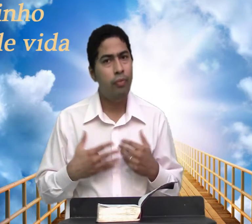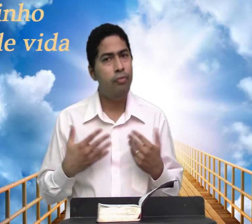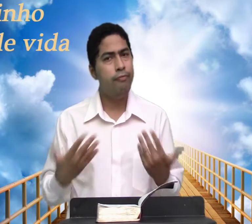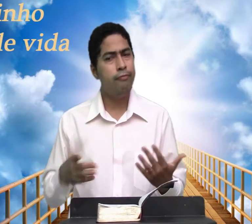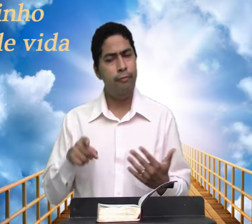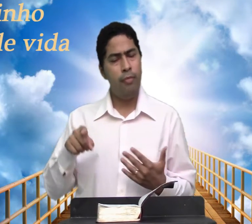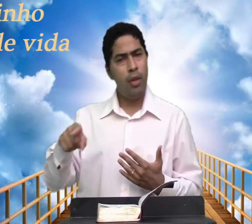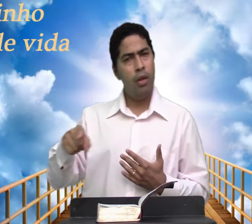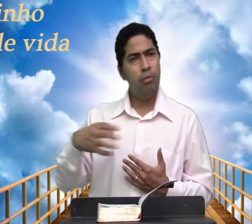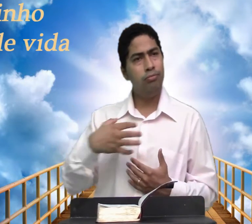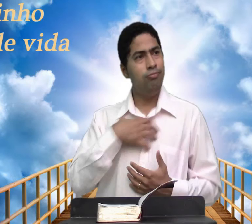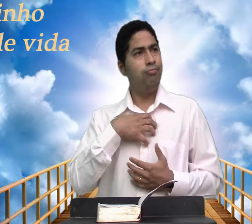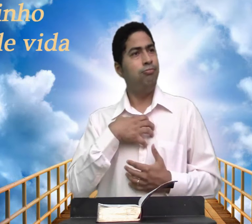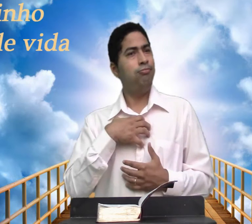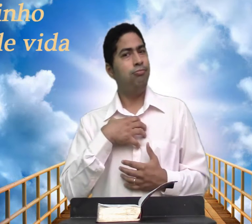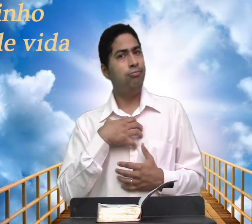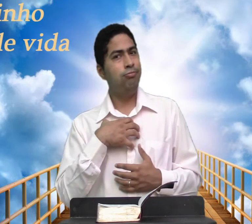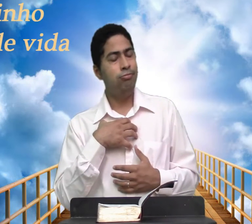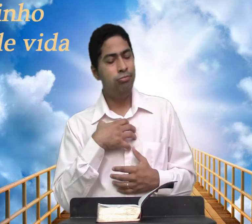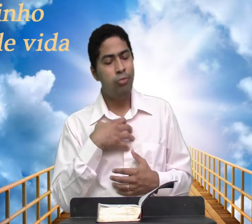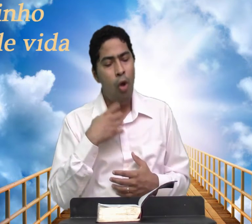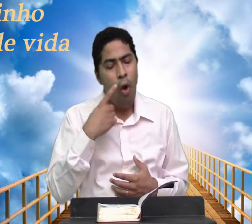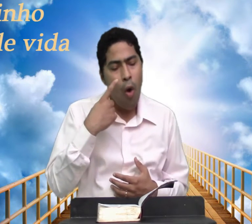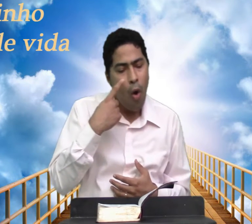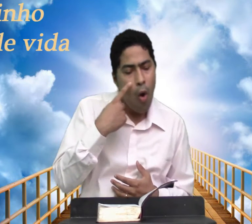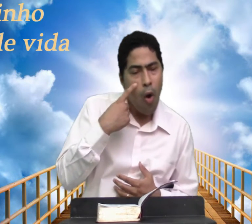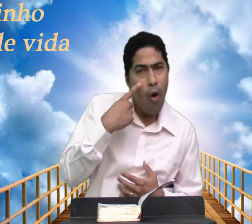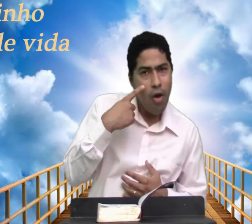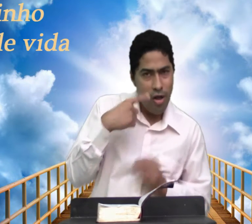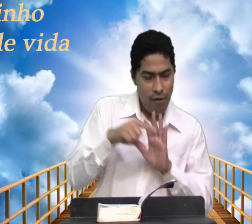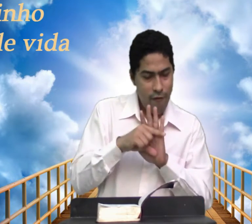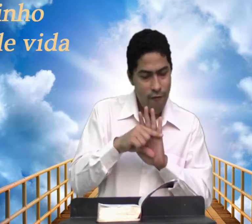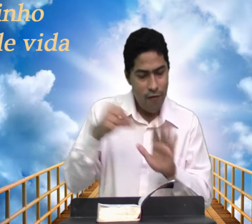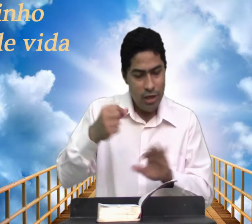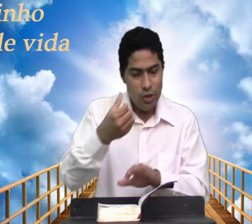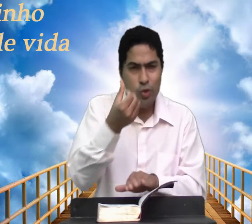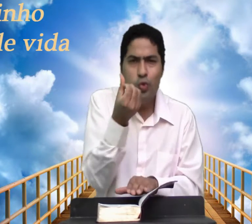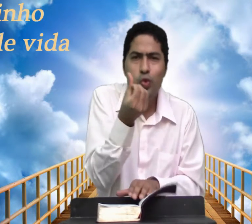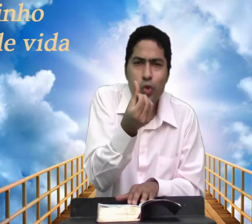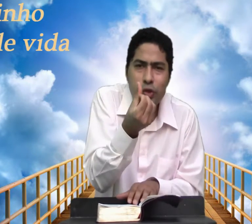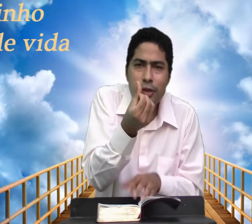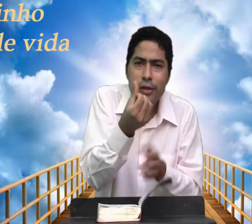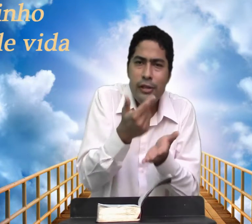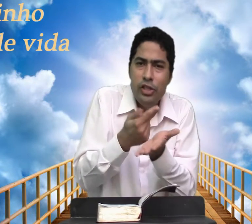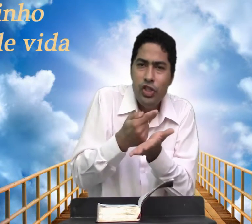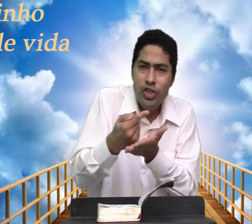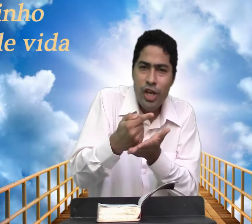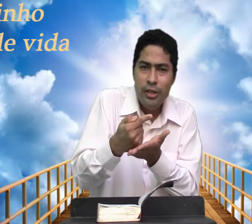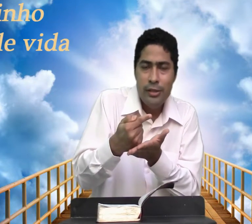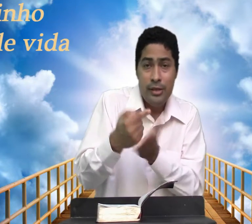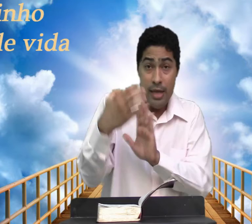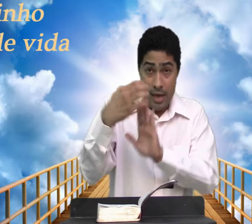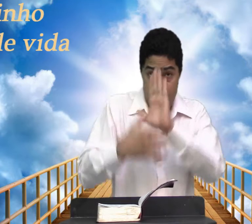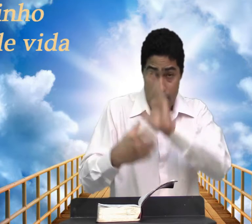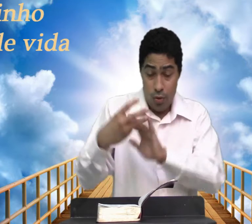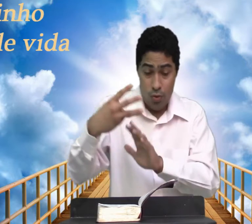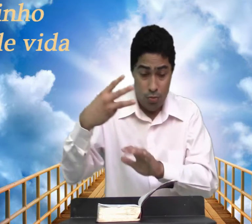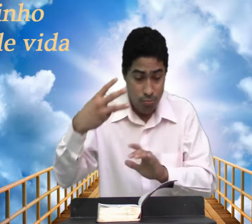então, olha aí o que acontece no versículo 6. Gênesis capítulo 3, versículo 6. O